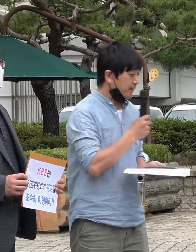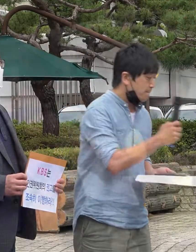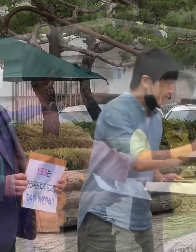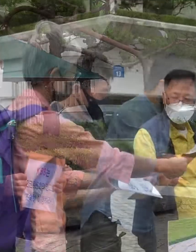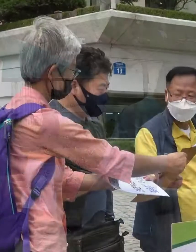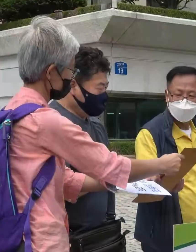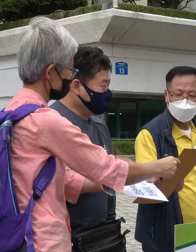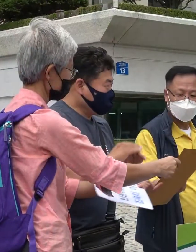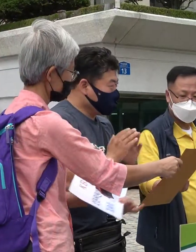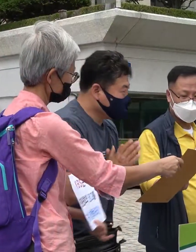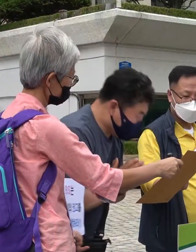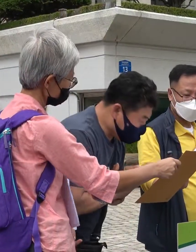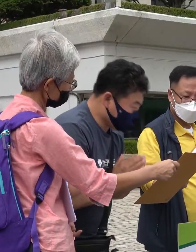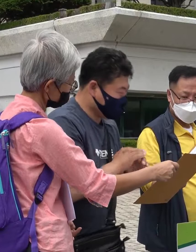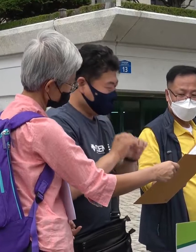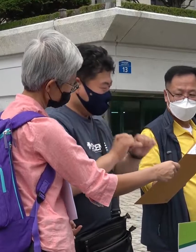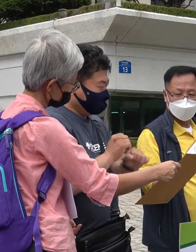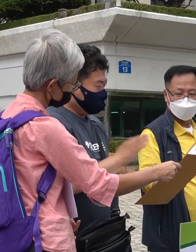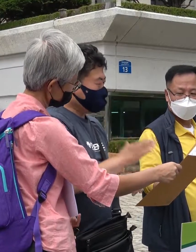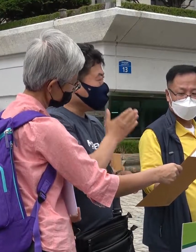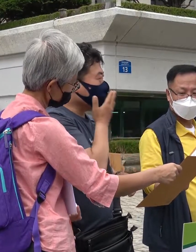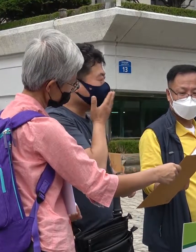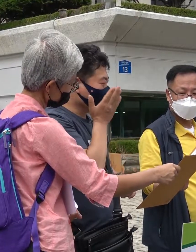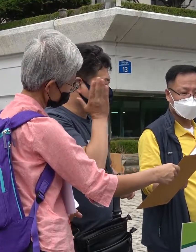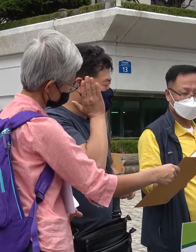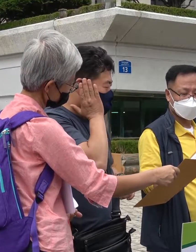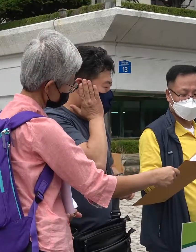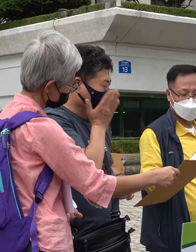감사합니다. 예, 안녕하십니까.